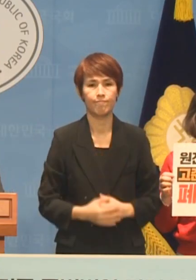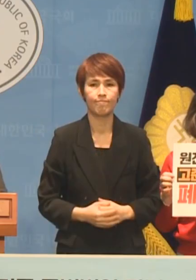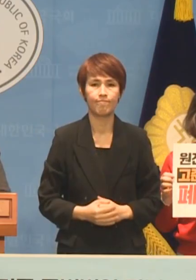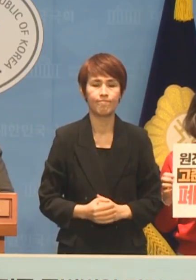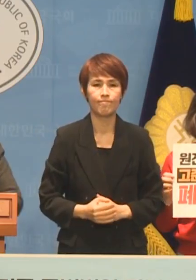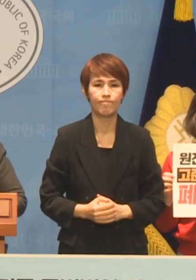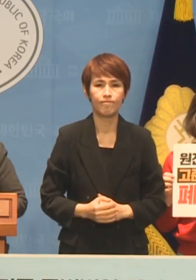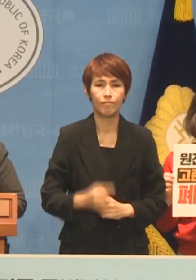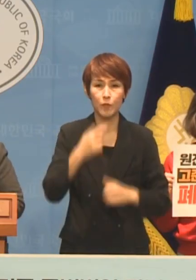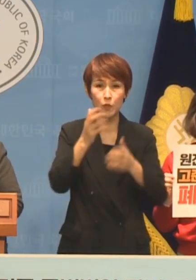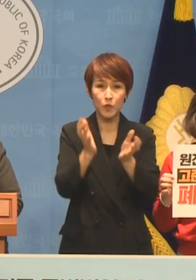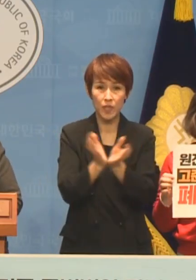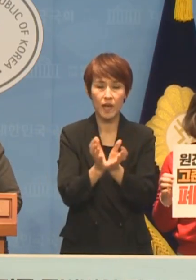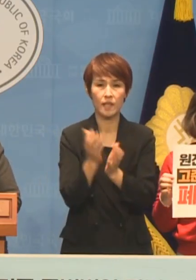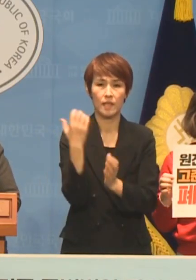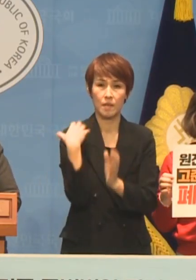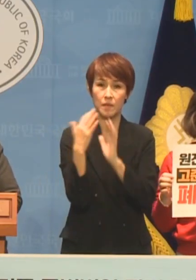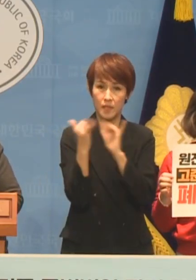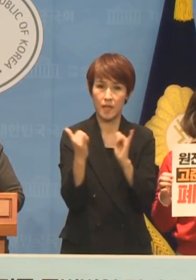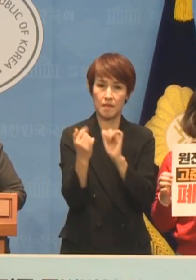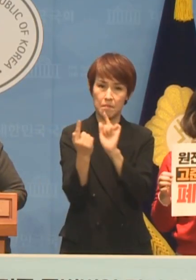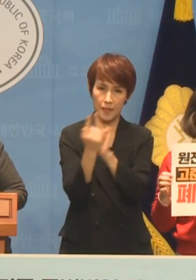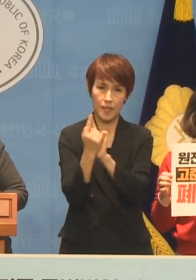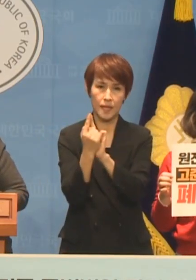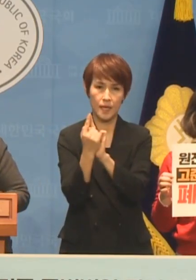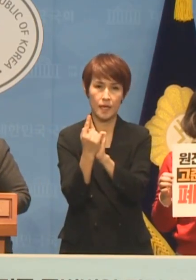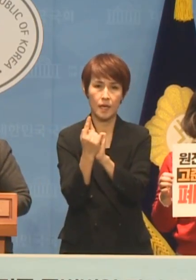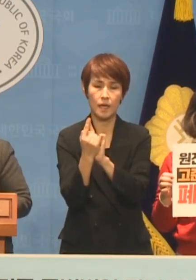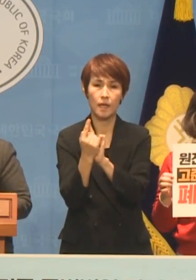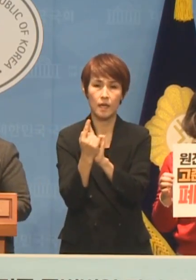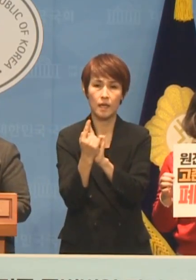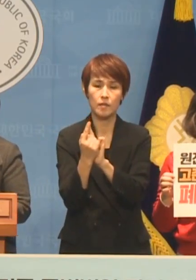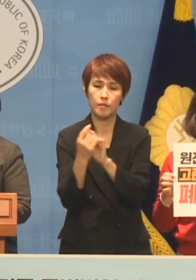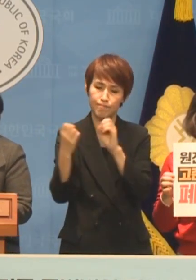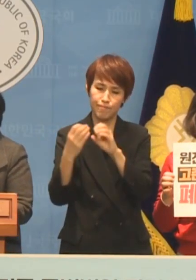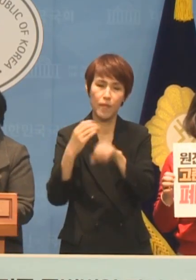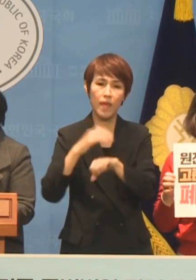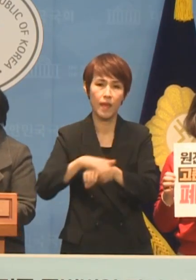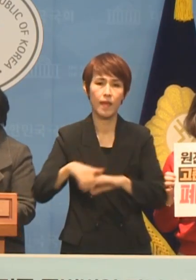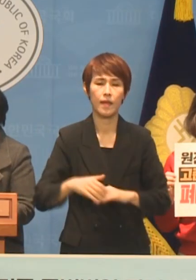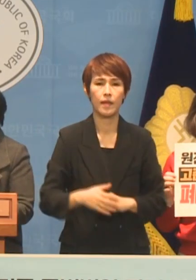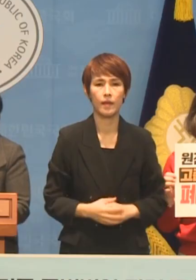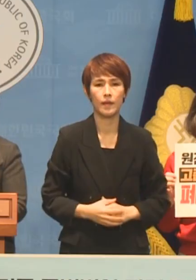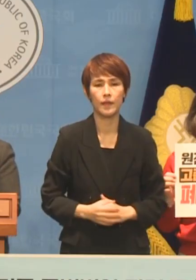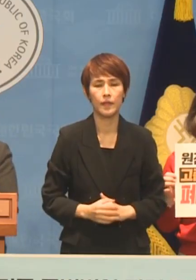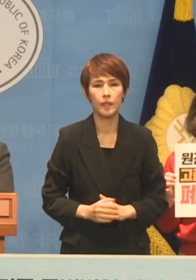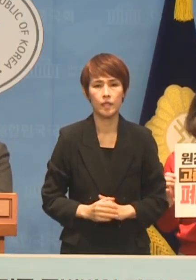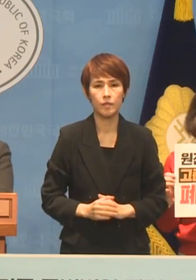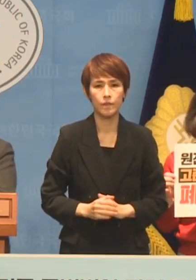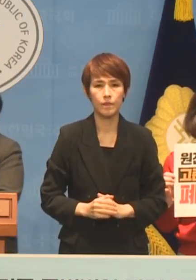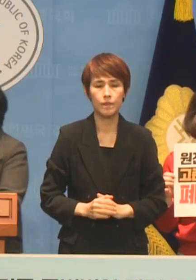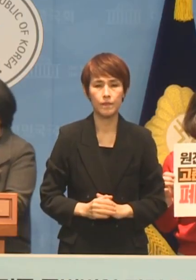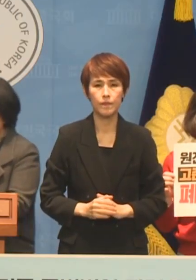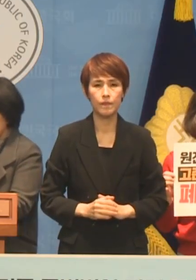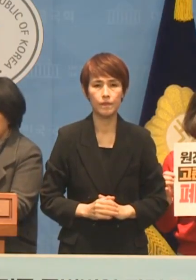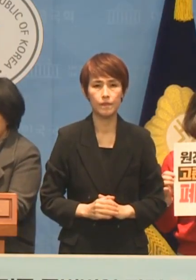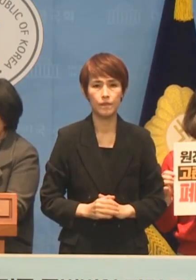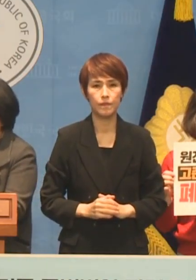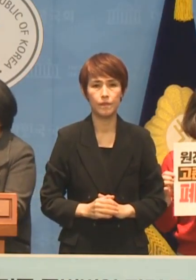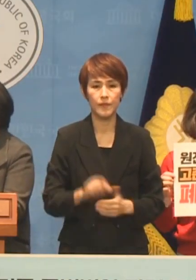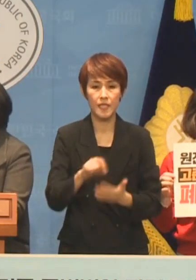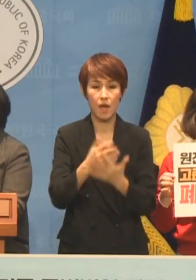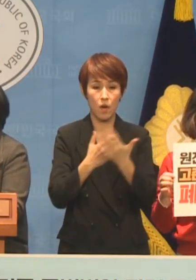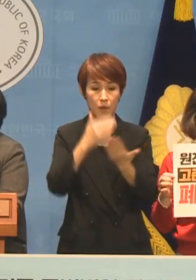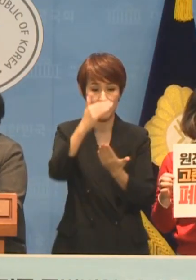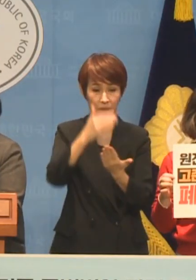저희가 민주당 주요 당직자들 만난다는 말씀을 드리면서 기자회견문 낭독을 하겠습니다. 기자회견문 낭독은